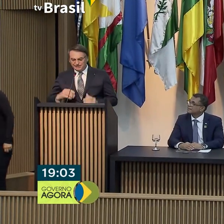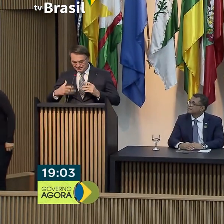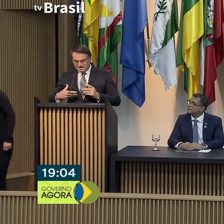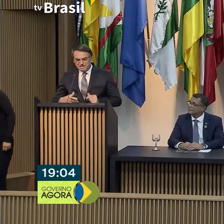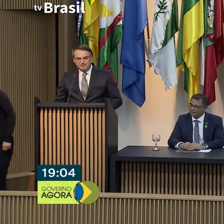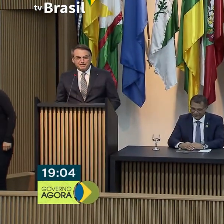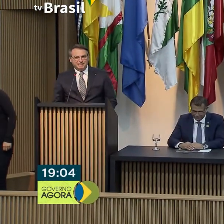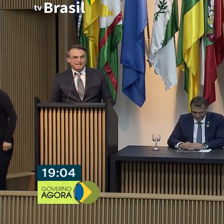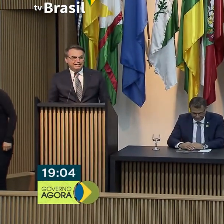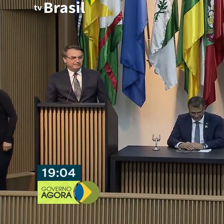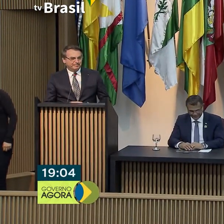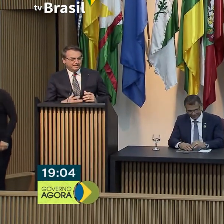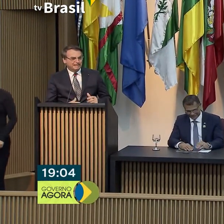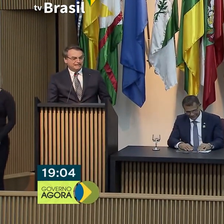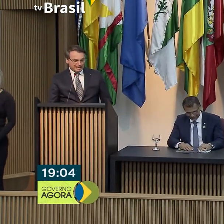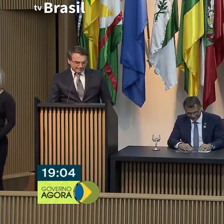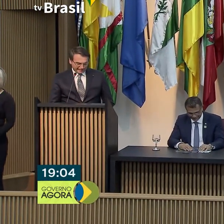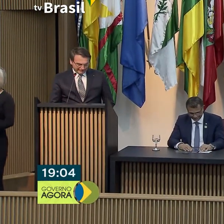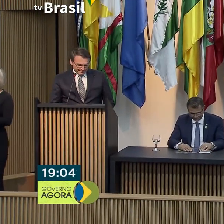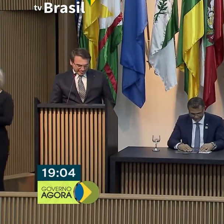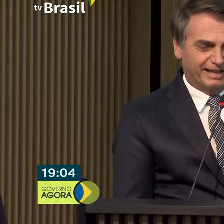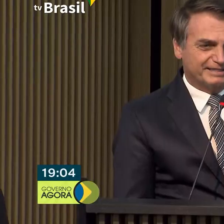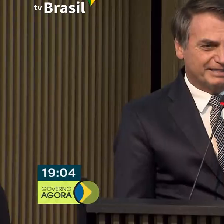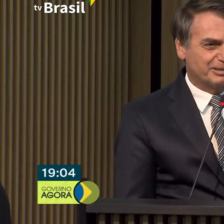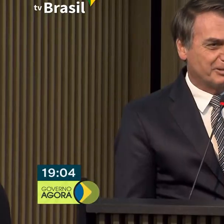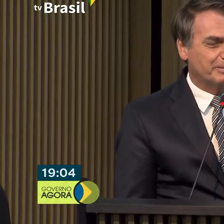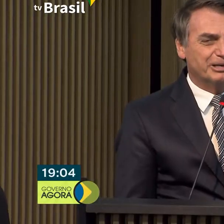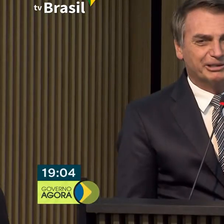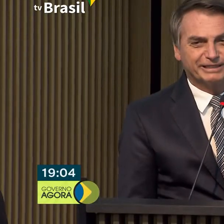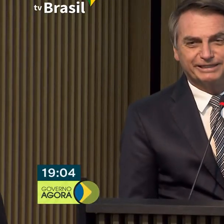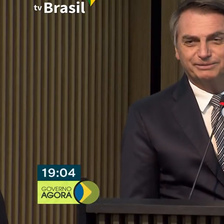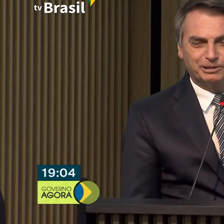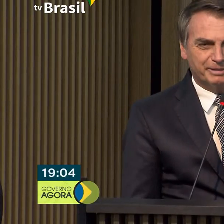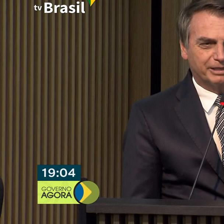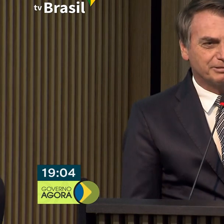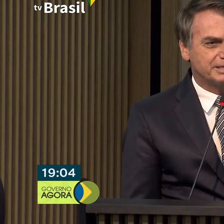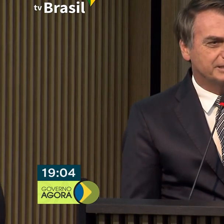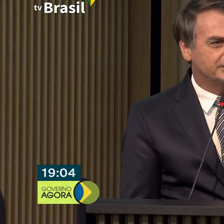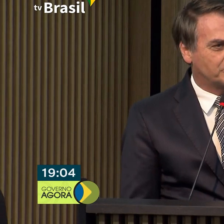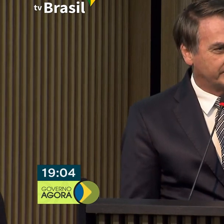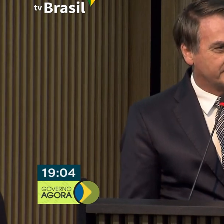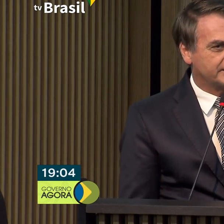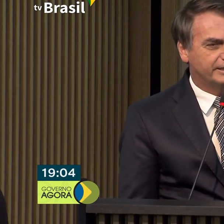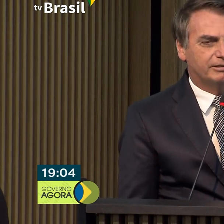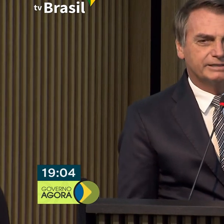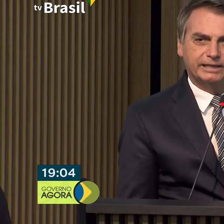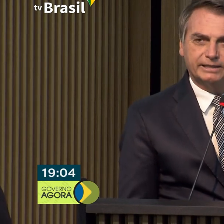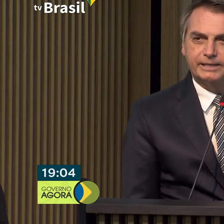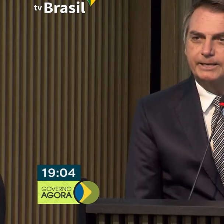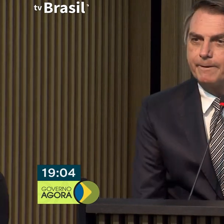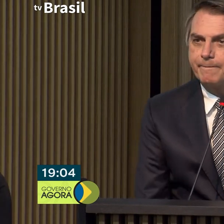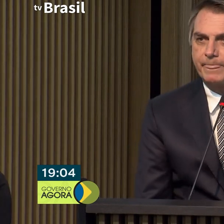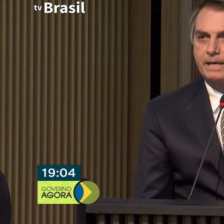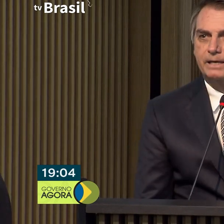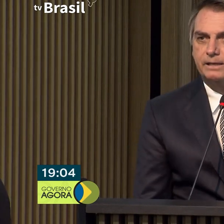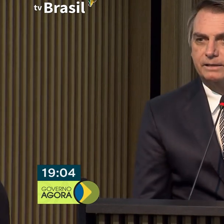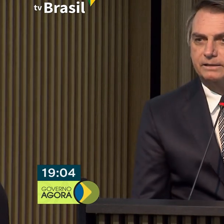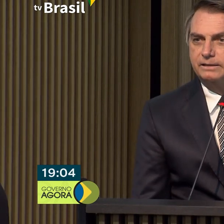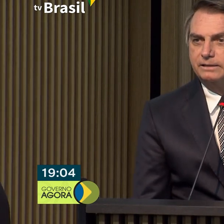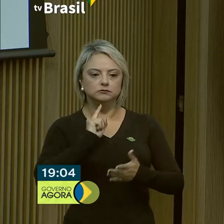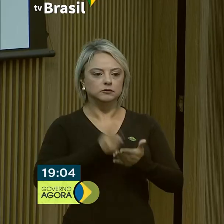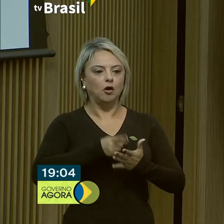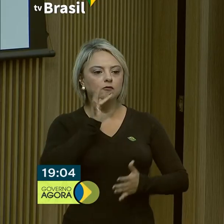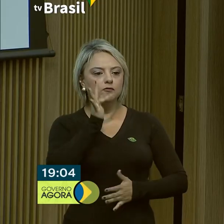como muitos meninos brasileiros sonhou em ser jogador de futebol mas o seu futuro já estava